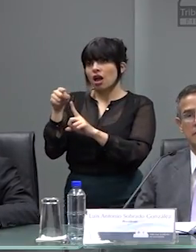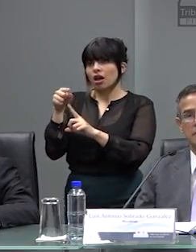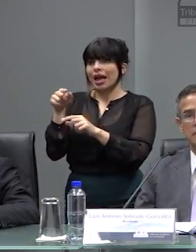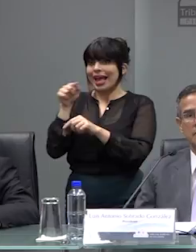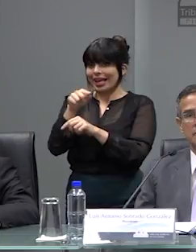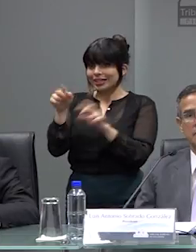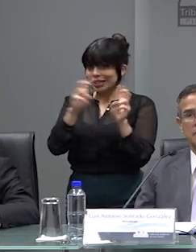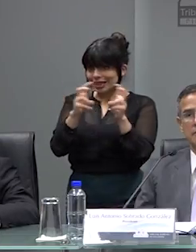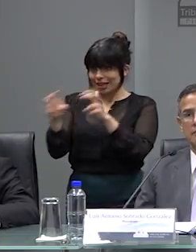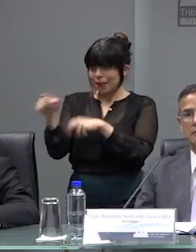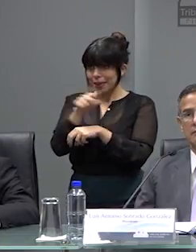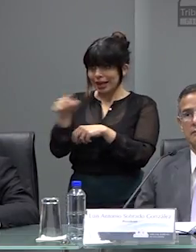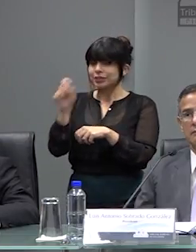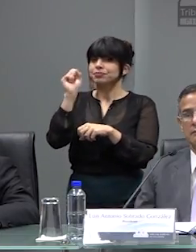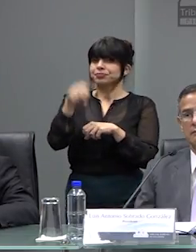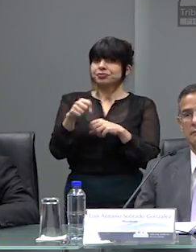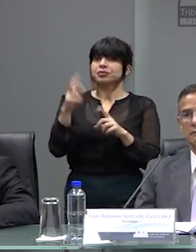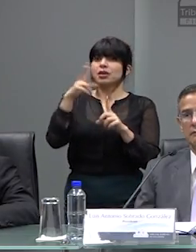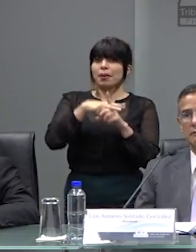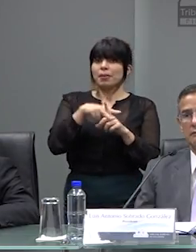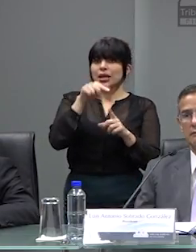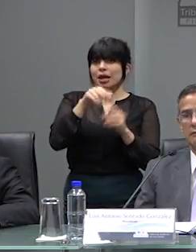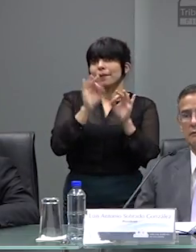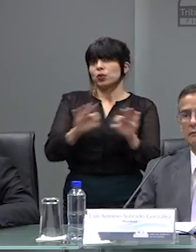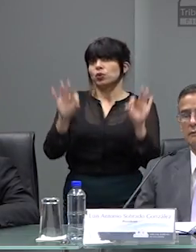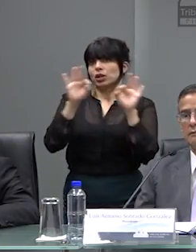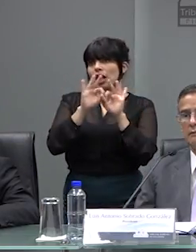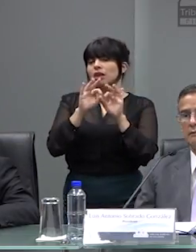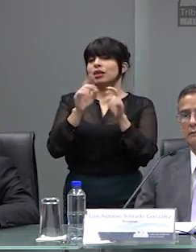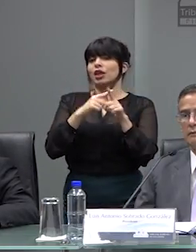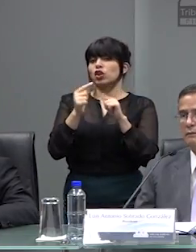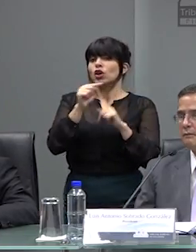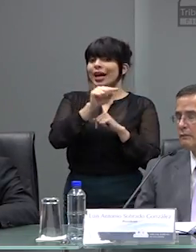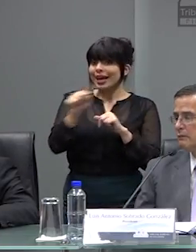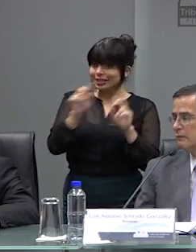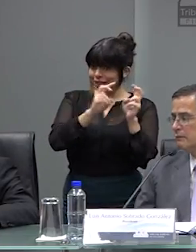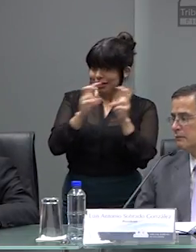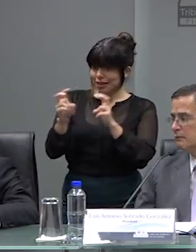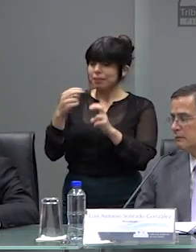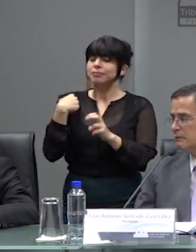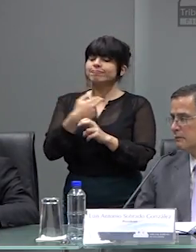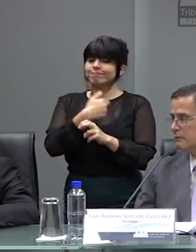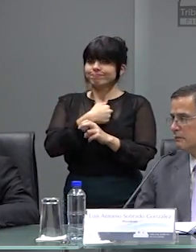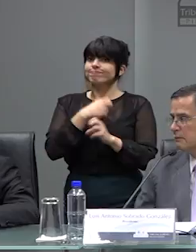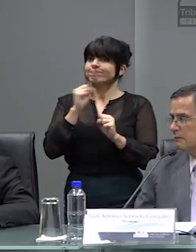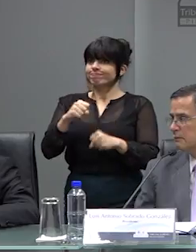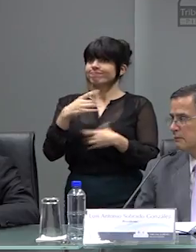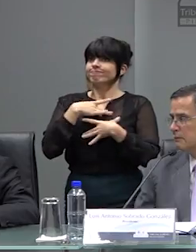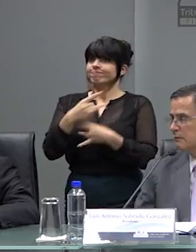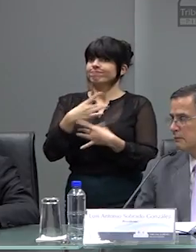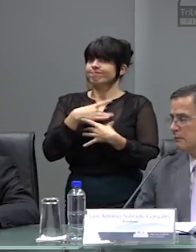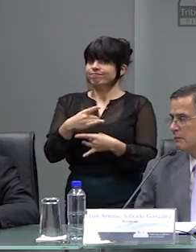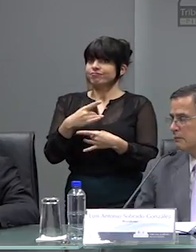ella. Estos son temas de especial relevancia y de los cuales nosotros estamos muy